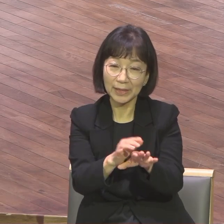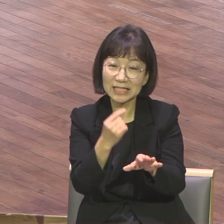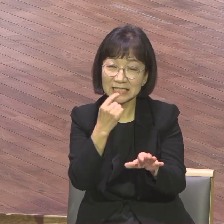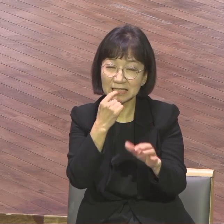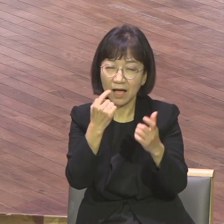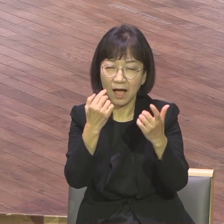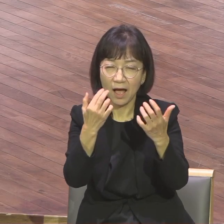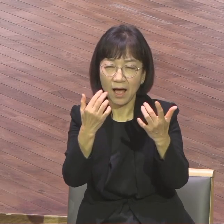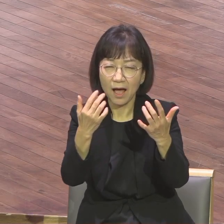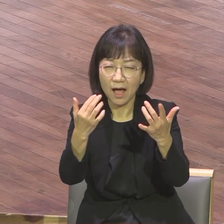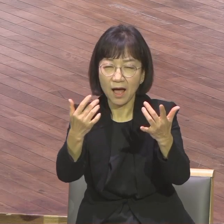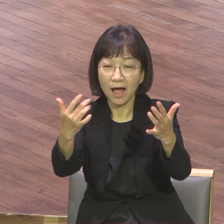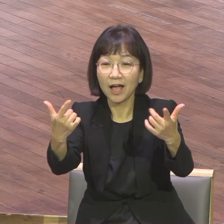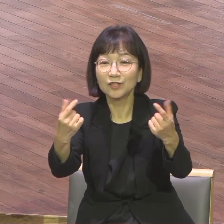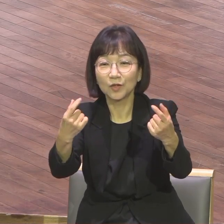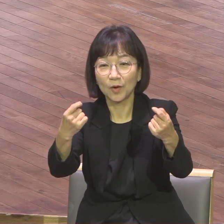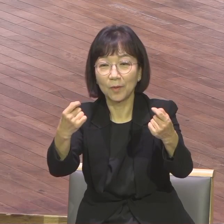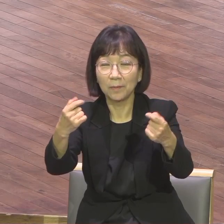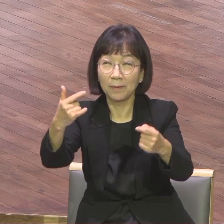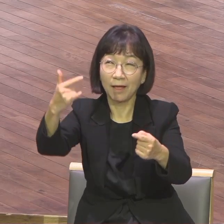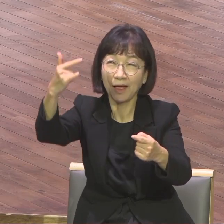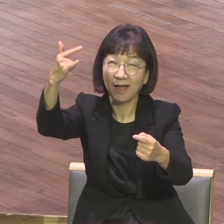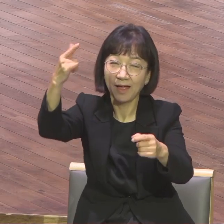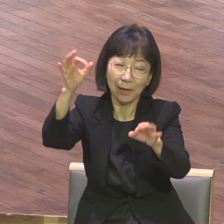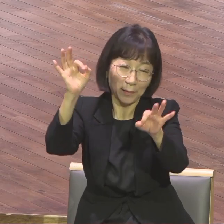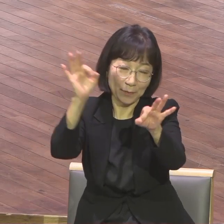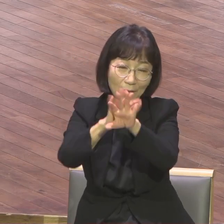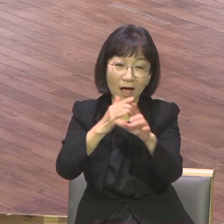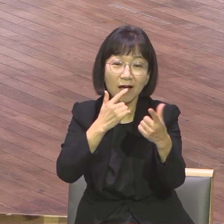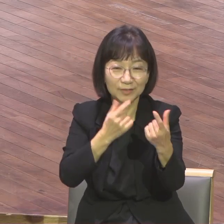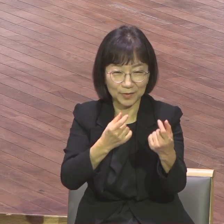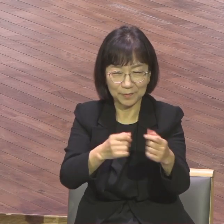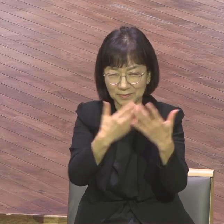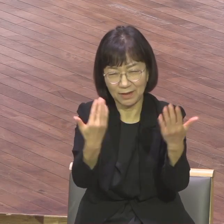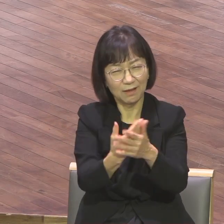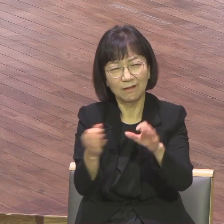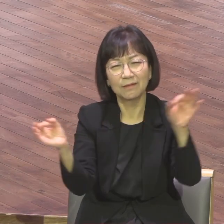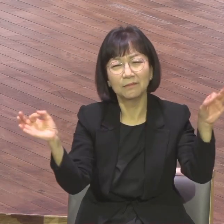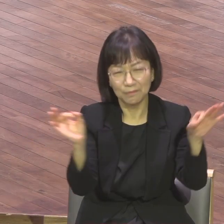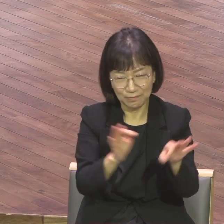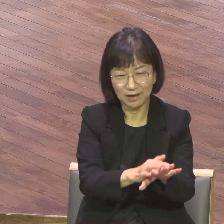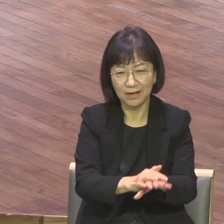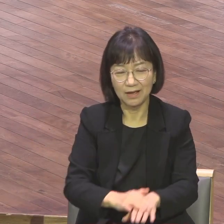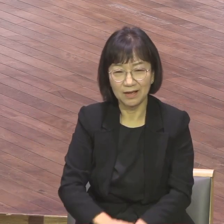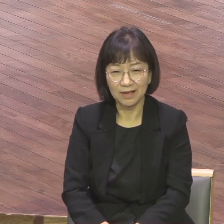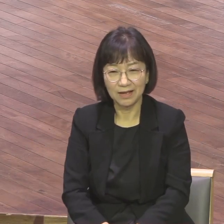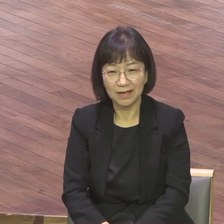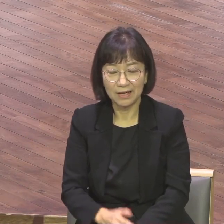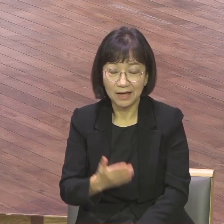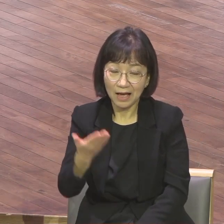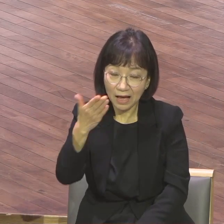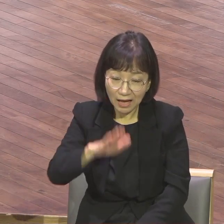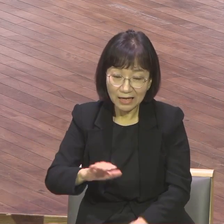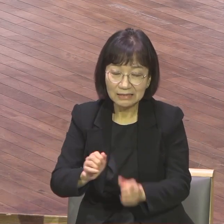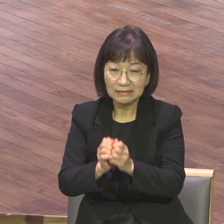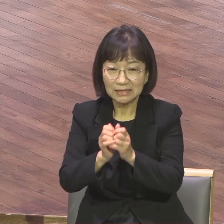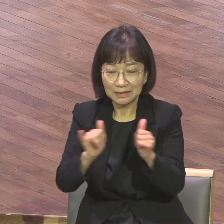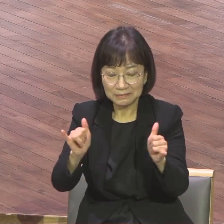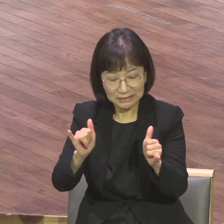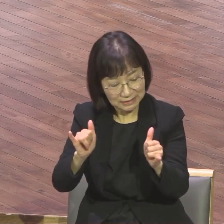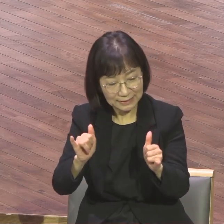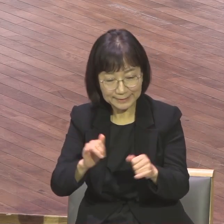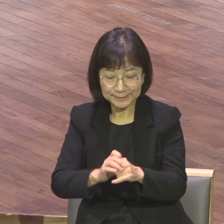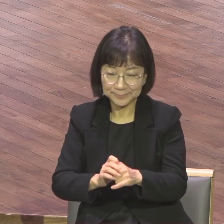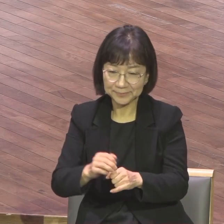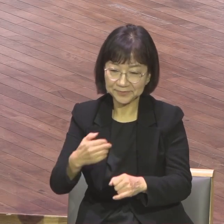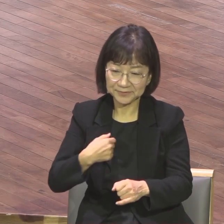그래서 다 무너져 버리는 바벨탑인데 이거 알지 못하고 천년만년 살 것 같이 안